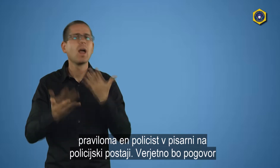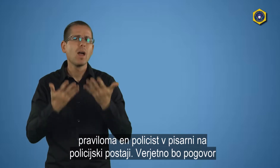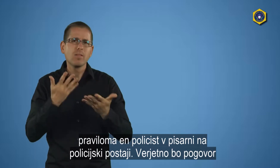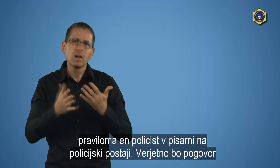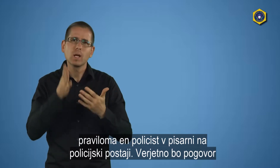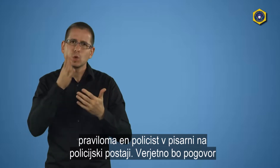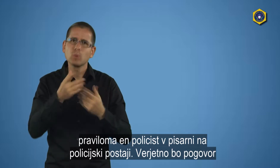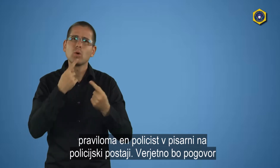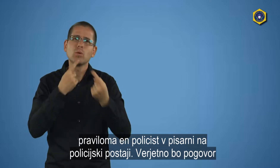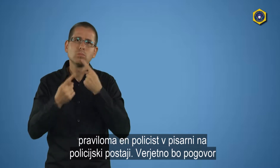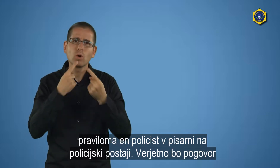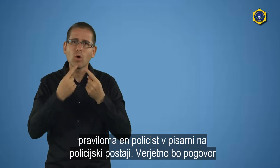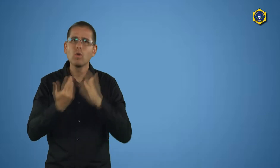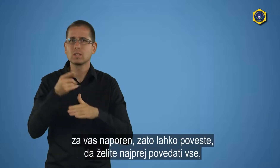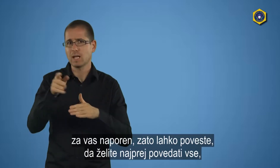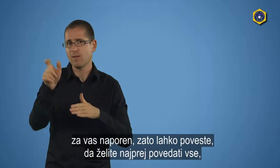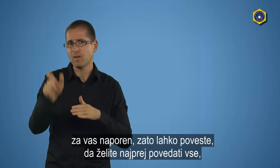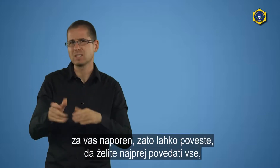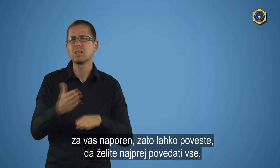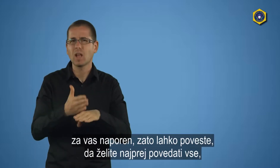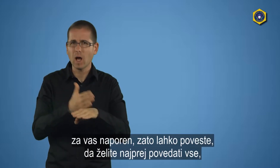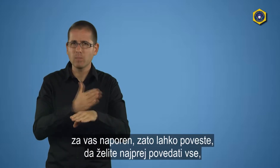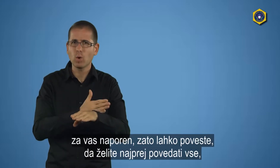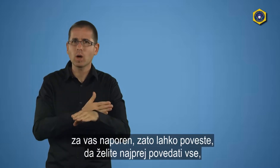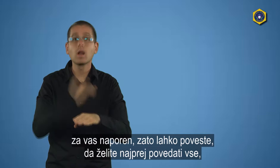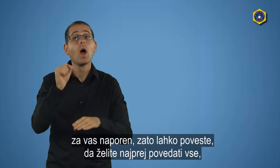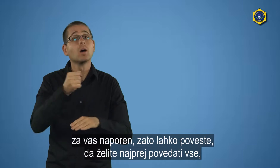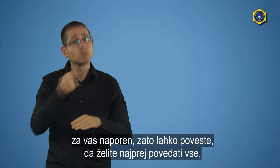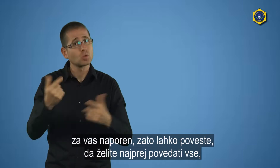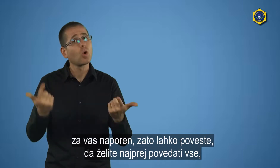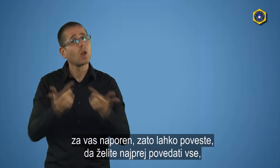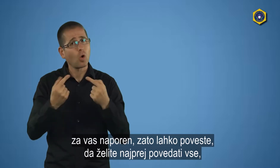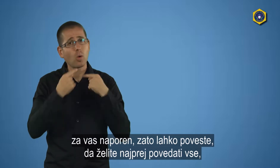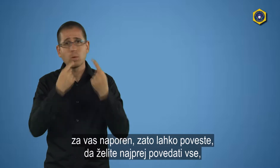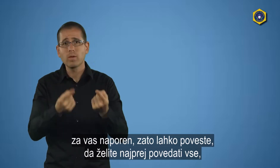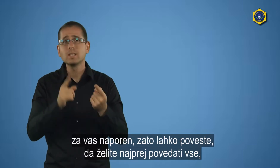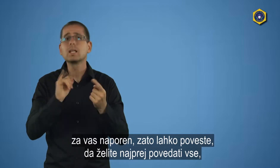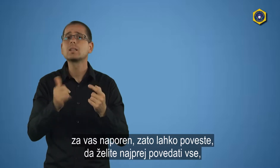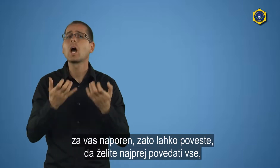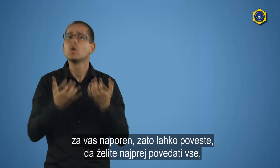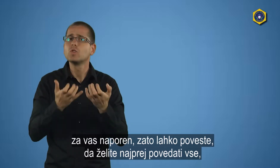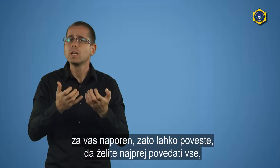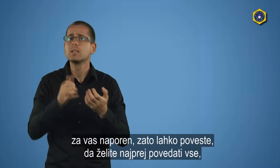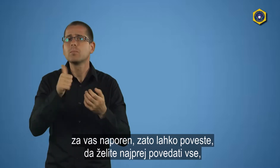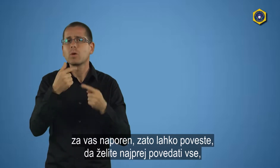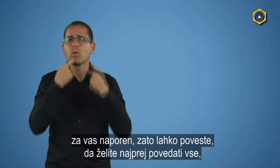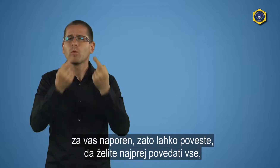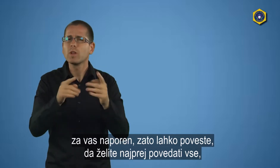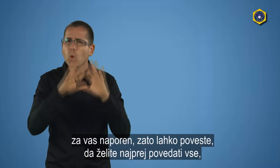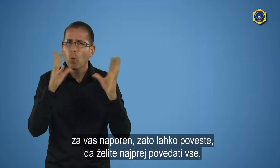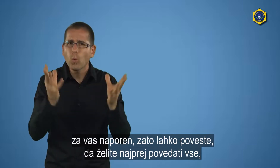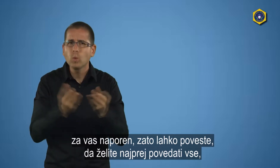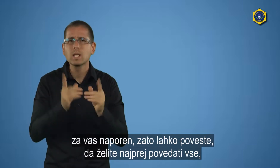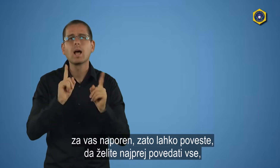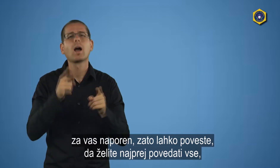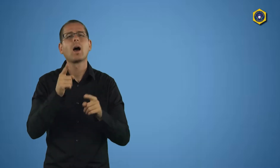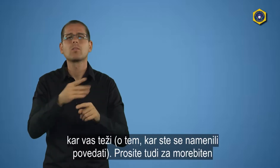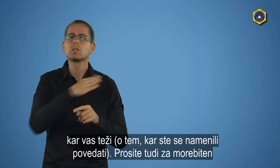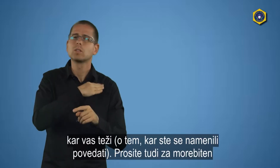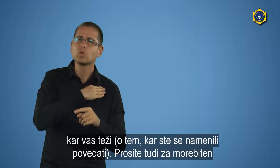Verjetno bo pogovor za vas naporen, zato lahko poveste, da želite najprej povedati vse, kar vas teži,